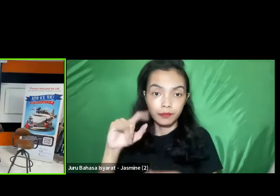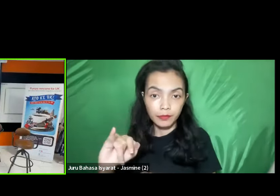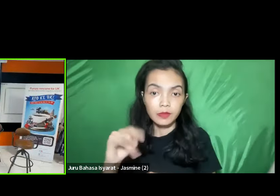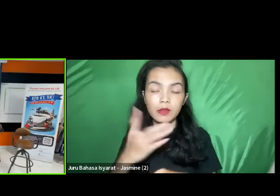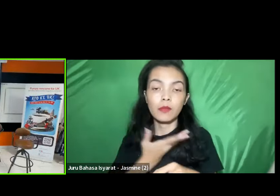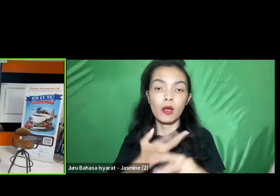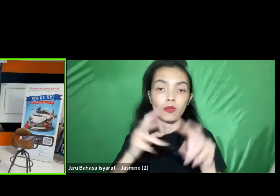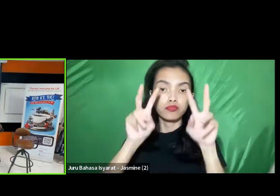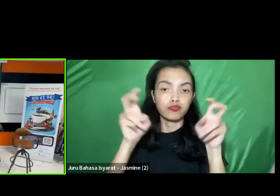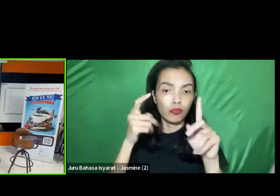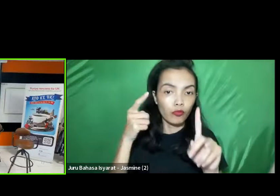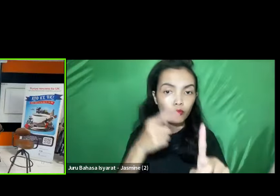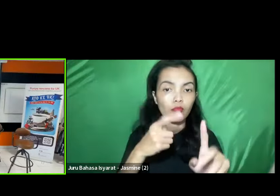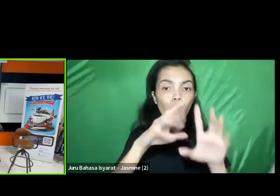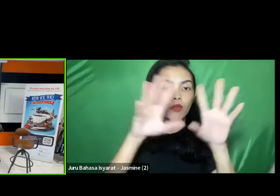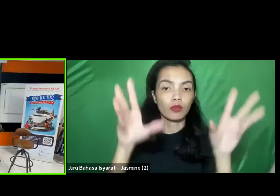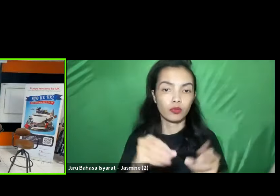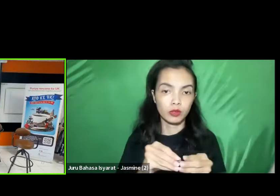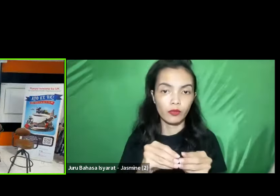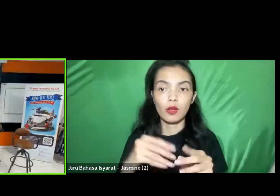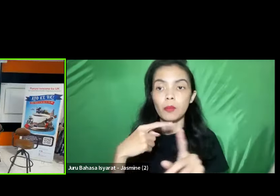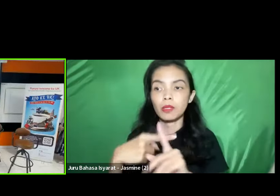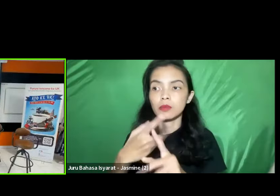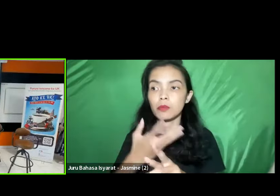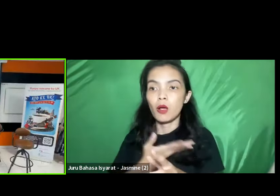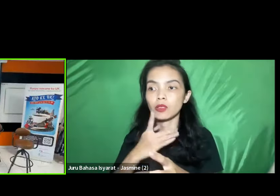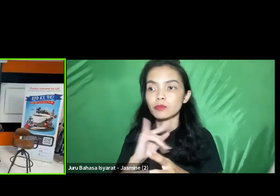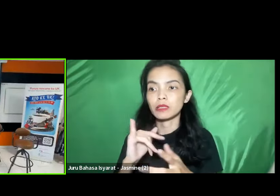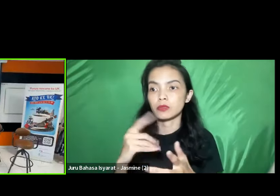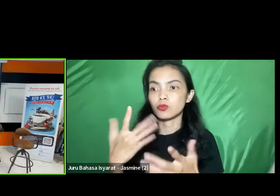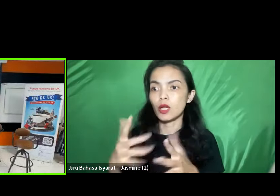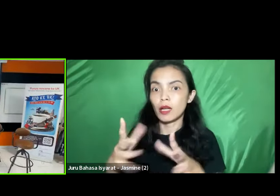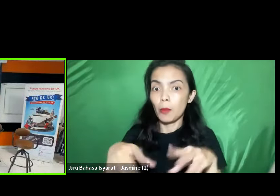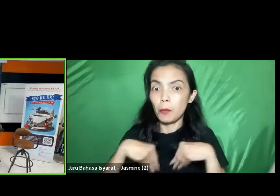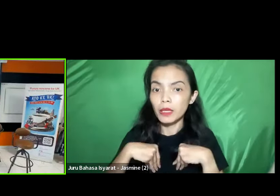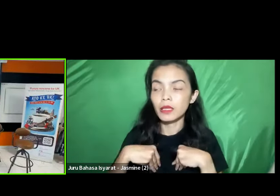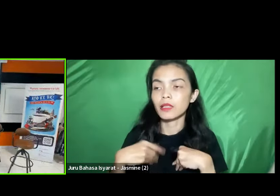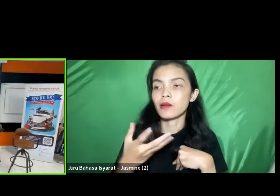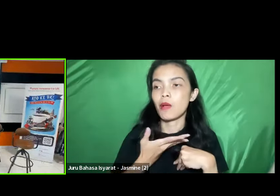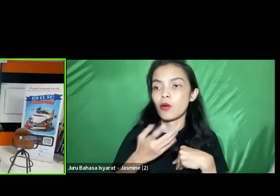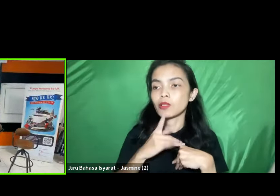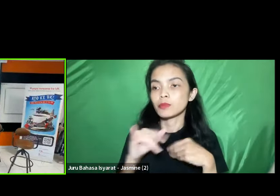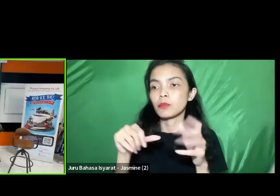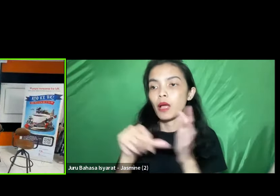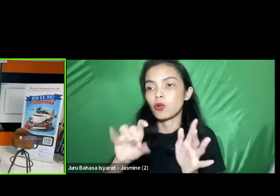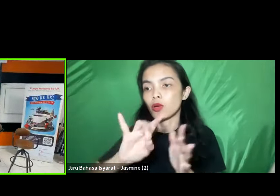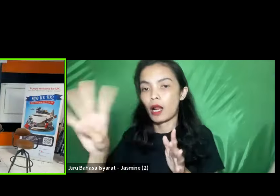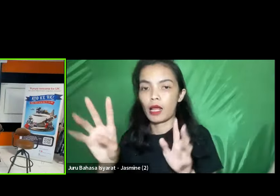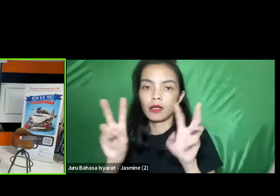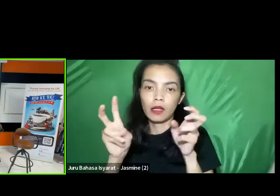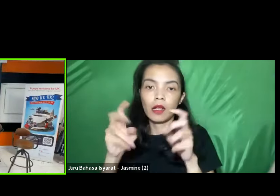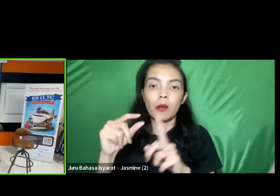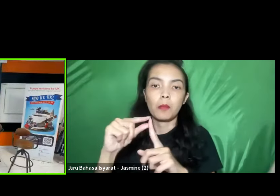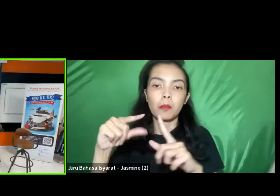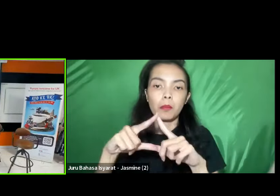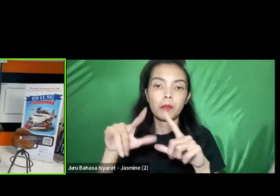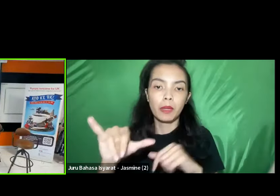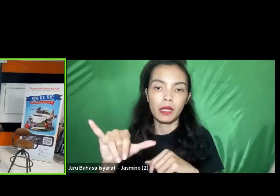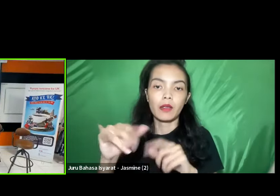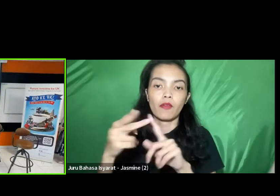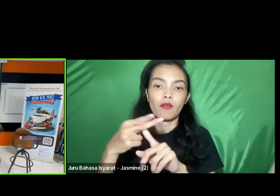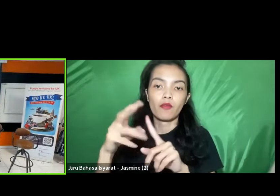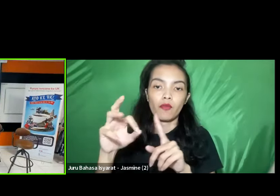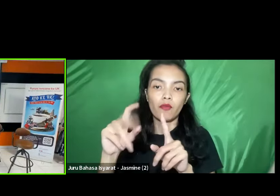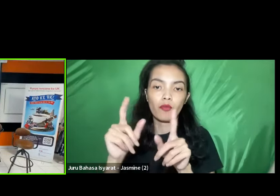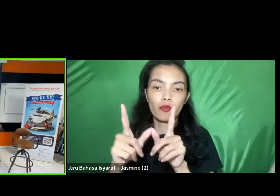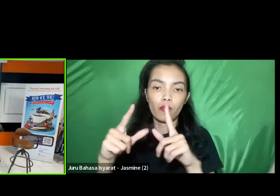kemudian kita juga selalu pengin paid forward kita pengin eh karena kita sudah dapat e scholarship dari pemerintah UK kemudian juga sebagian dari Dar